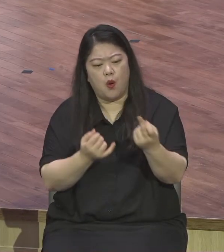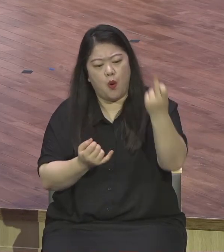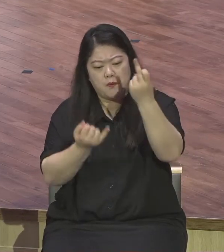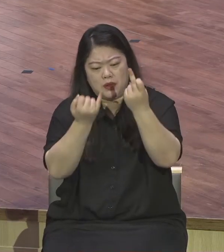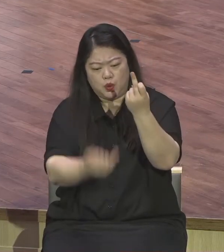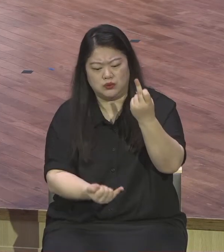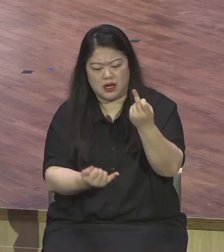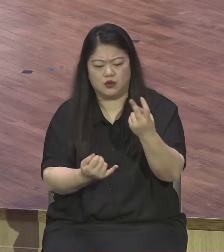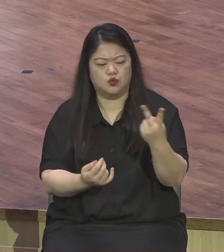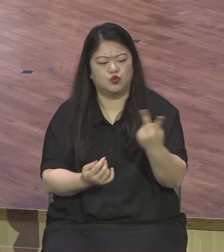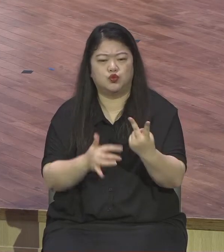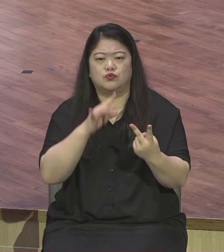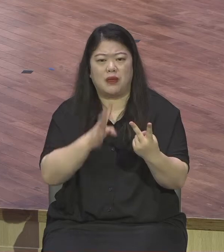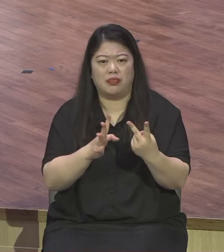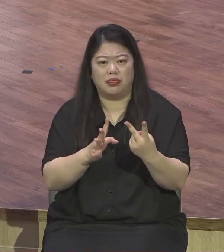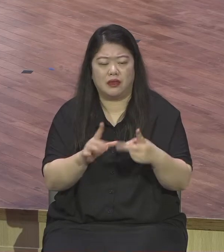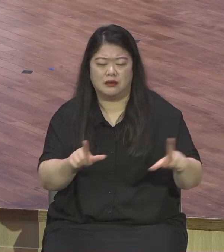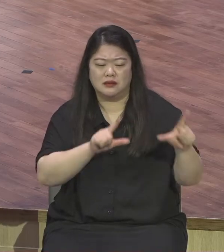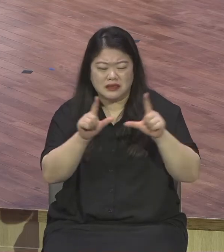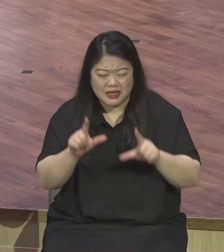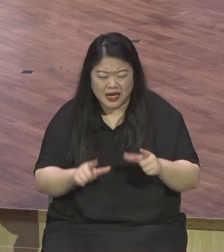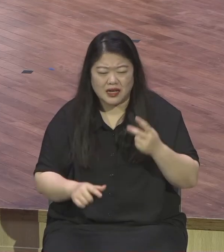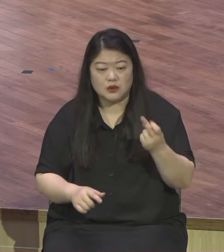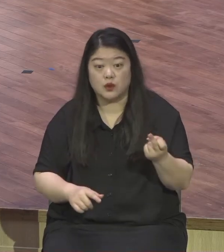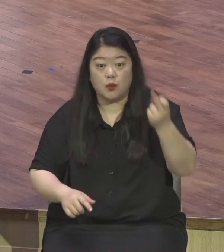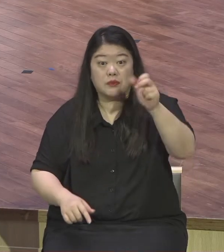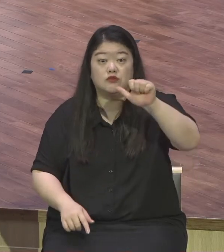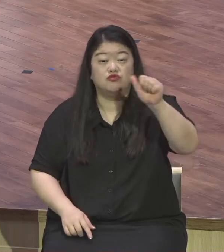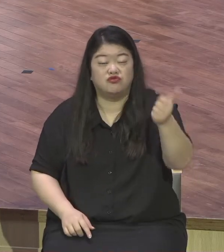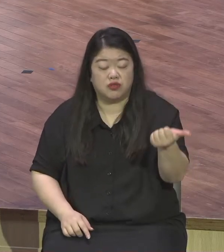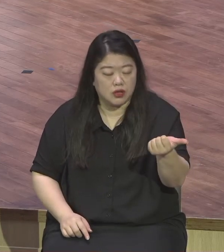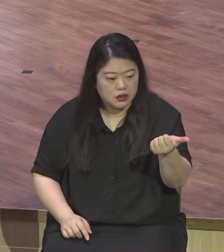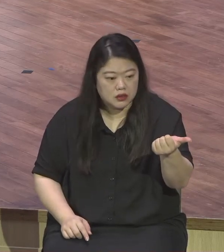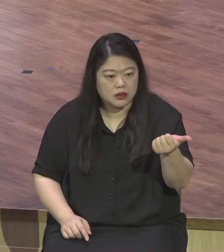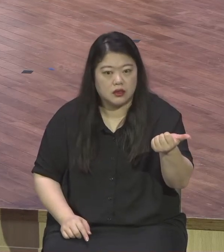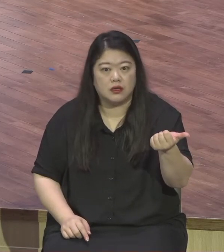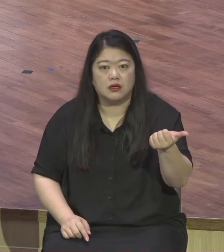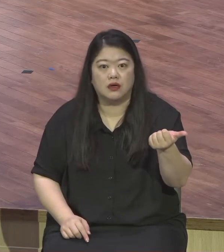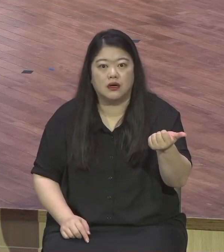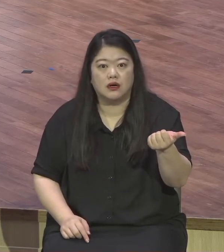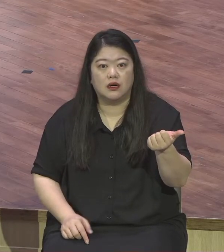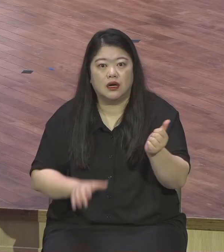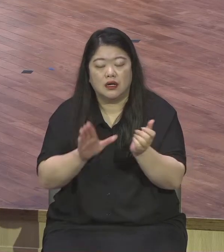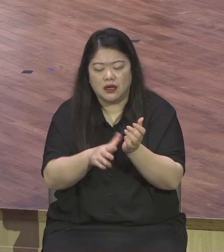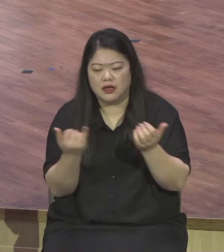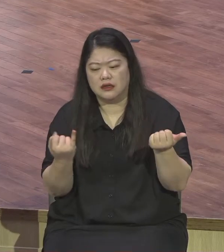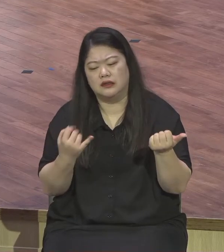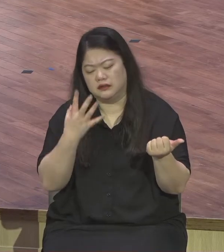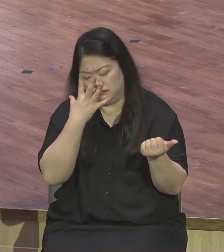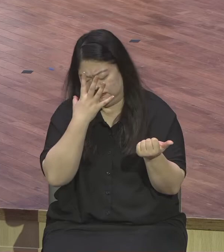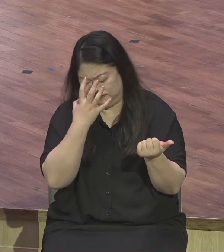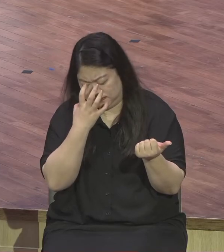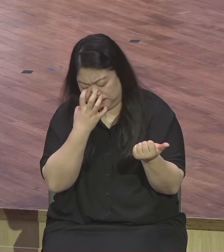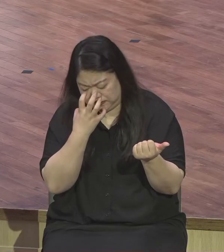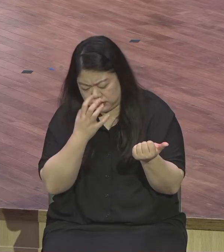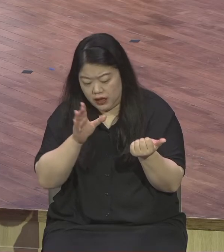눈앞이 캄캄하죠. 그런데 이 오빠를 부활의 능력을 가지신 예수님께서